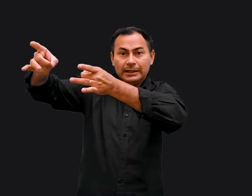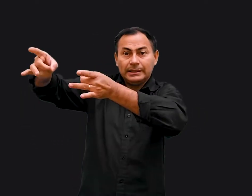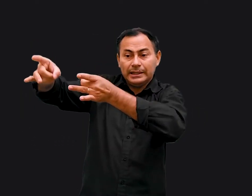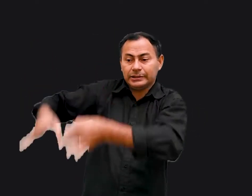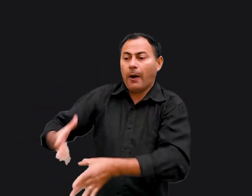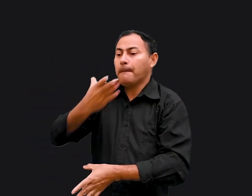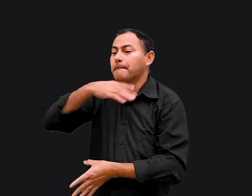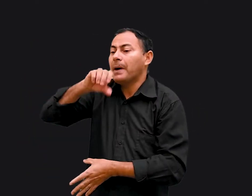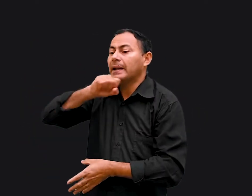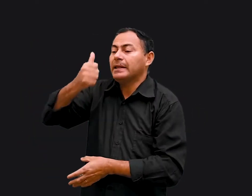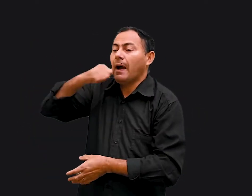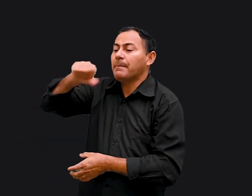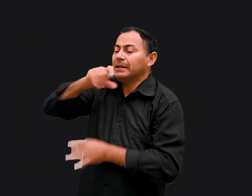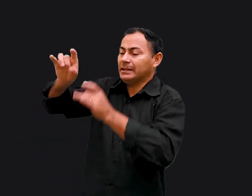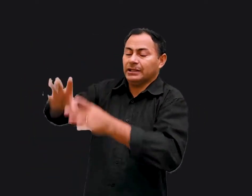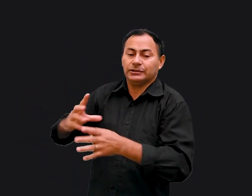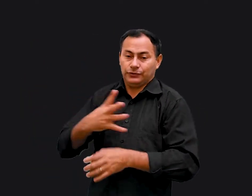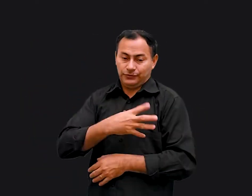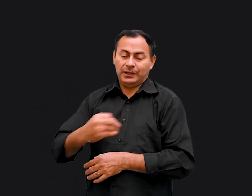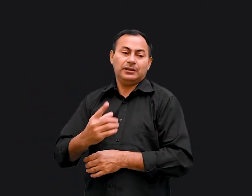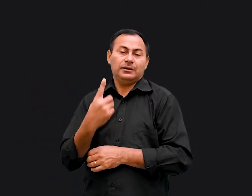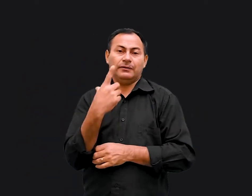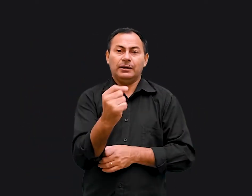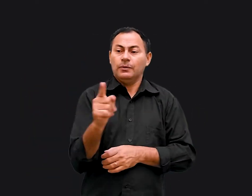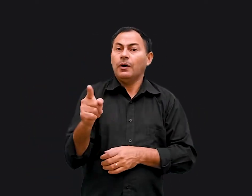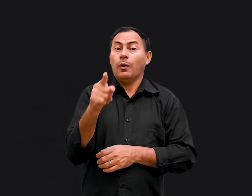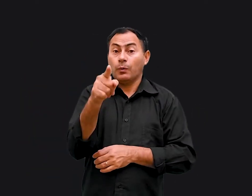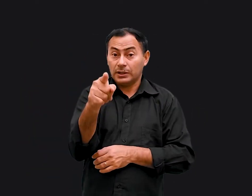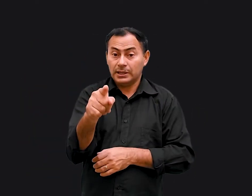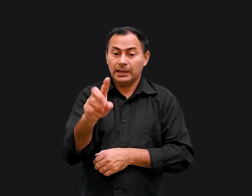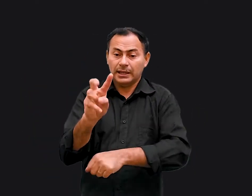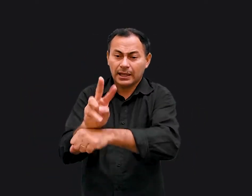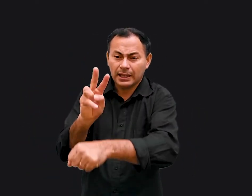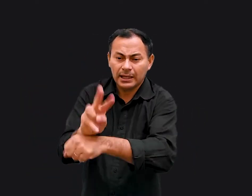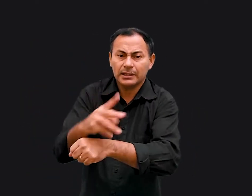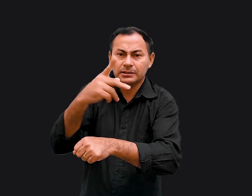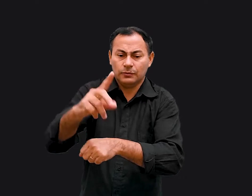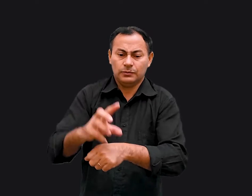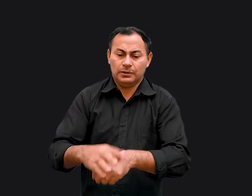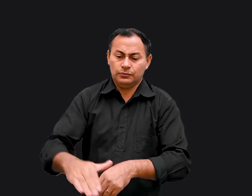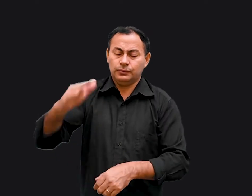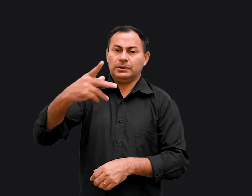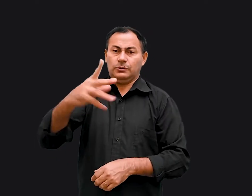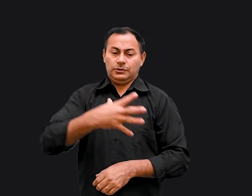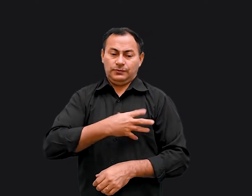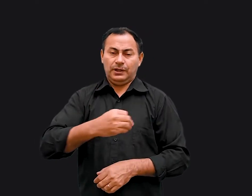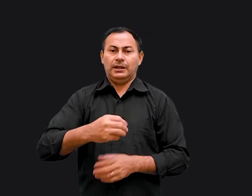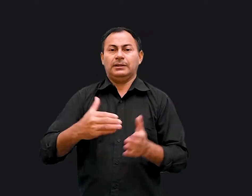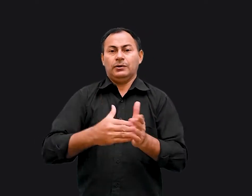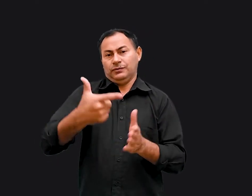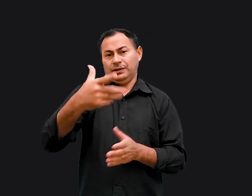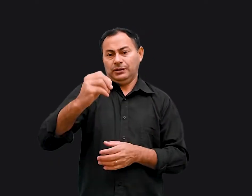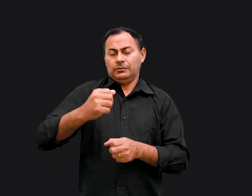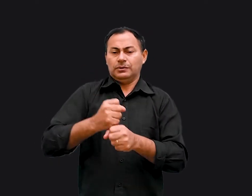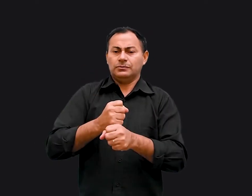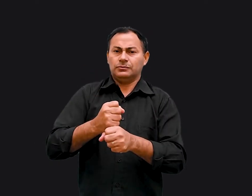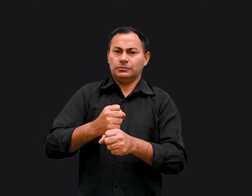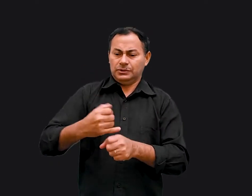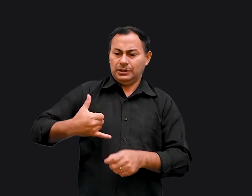Essa é a lei da vida. Você cria o seu filho por cerca de 20 anos e, se tudo correr como deve ser, ele vai deixá-lo para